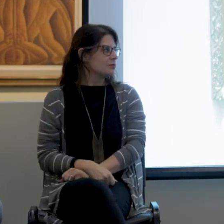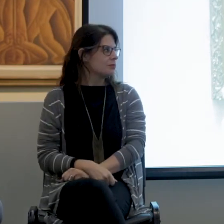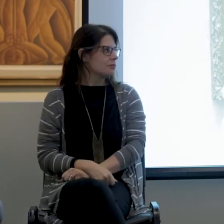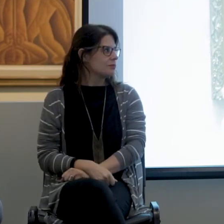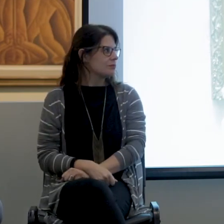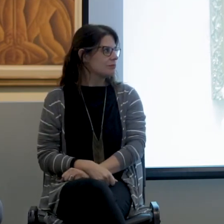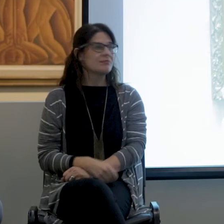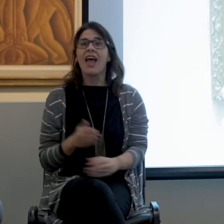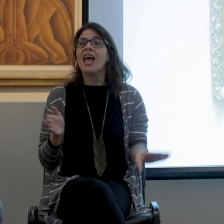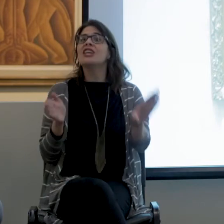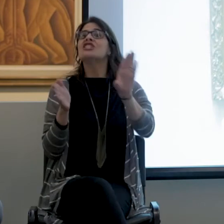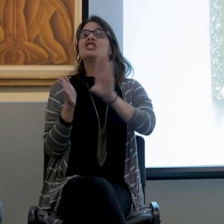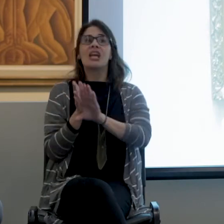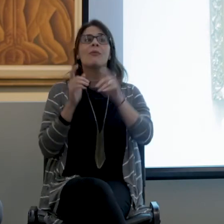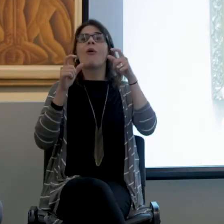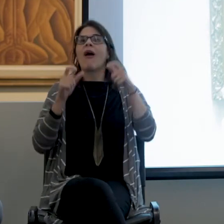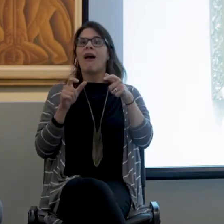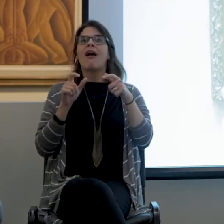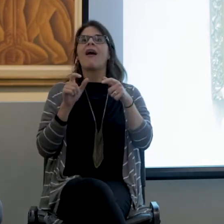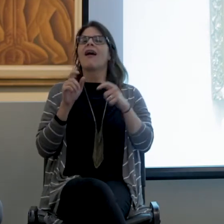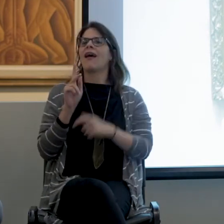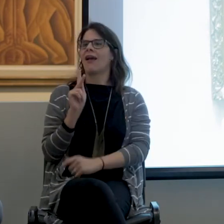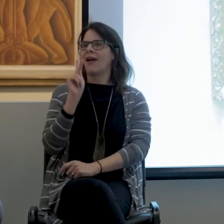E aí chegamos ao Kandinsky.